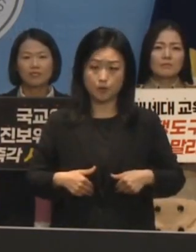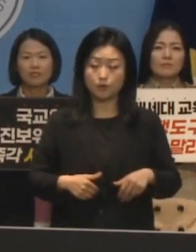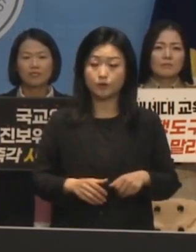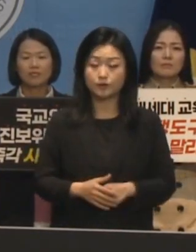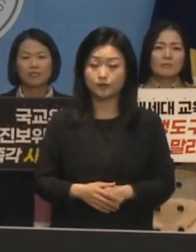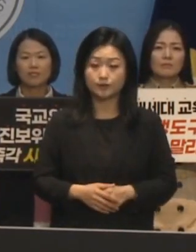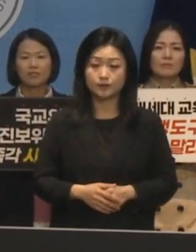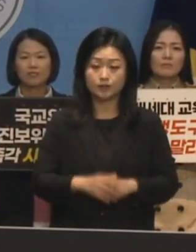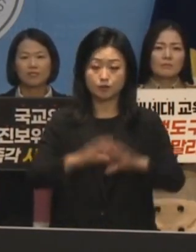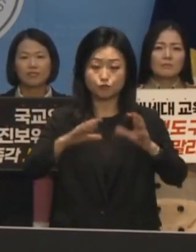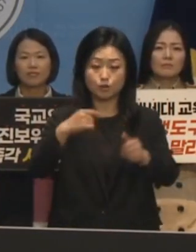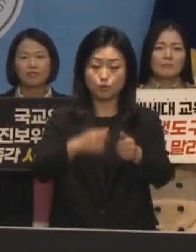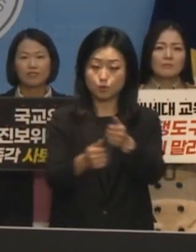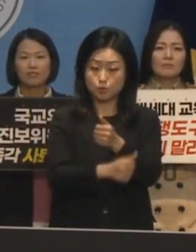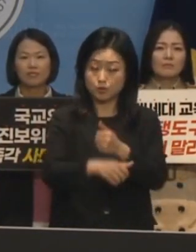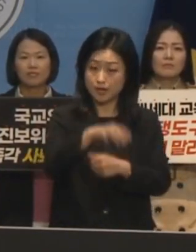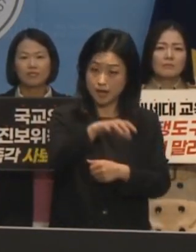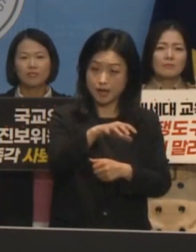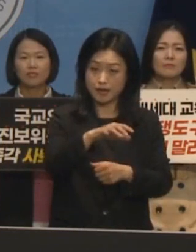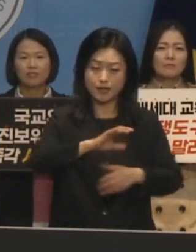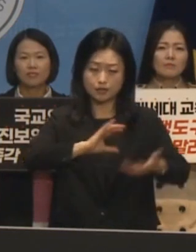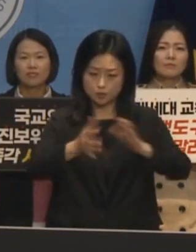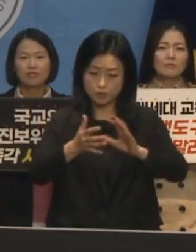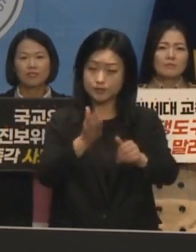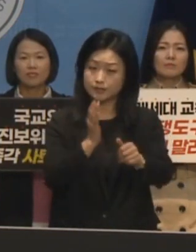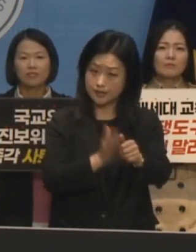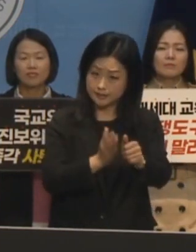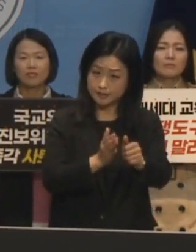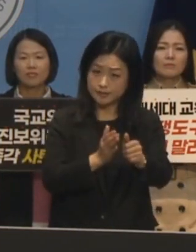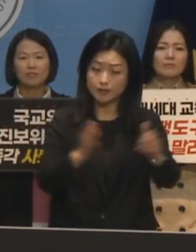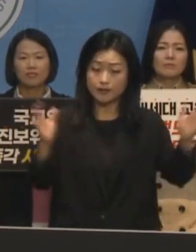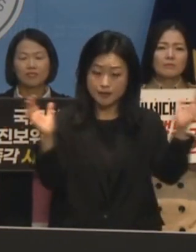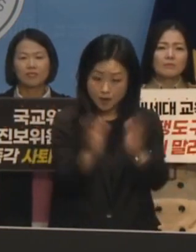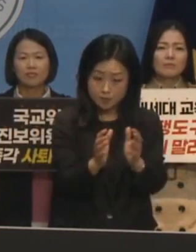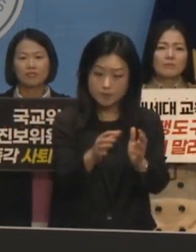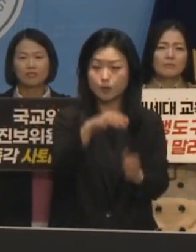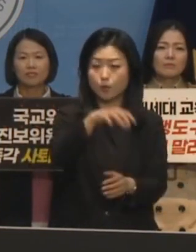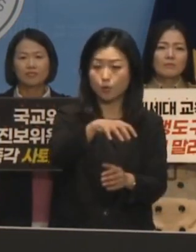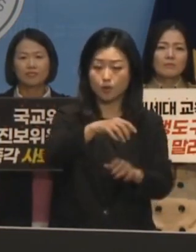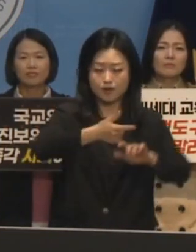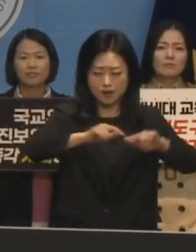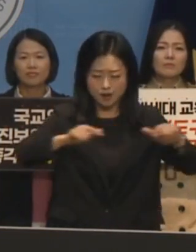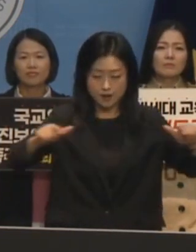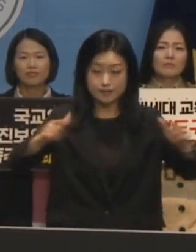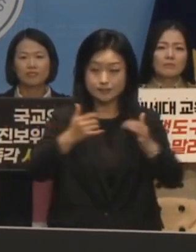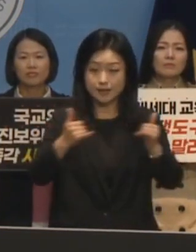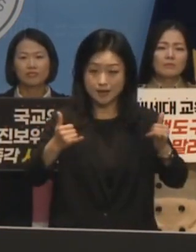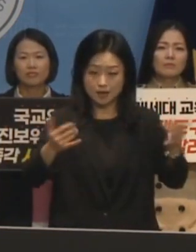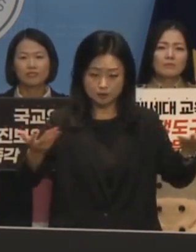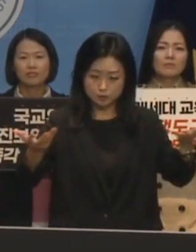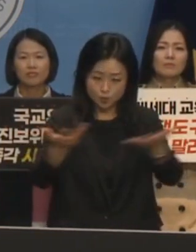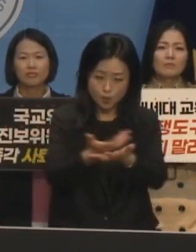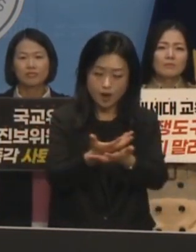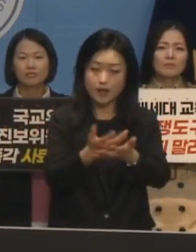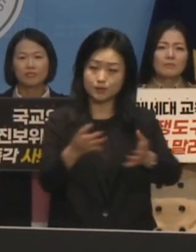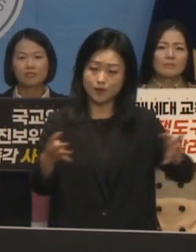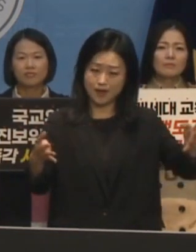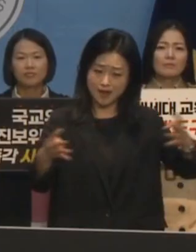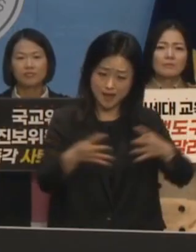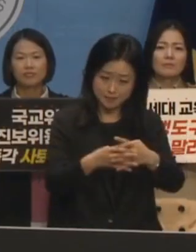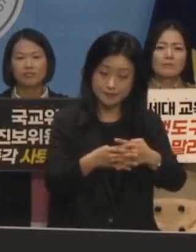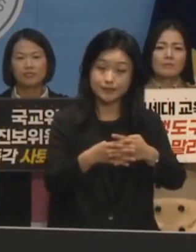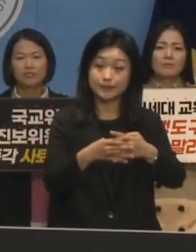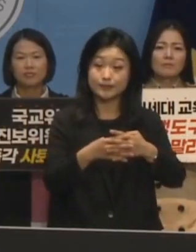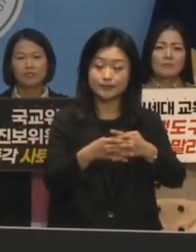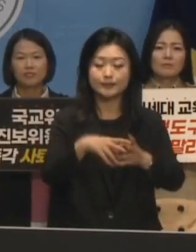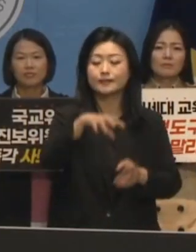국교위는 협의체로서 교육정책에 있어 다양한 사회 구성원 간의 합의를 어떻게 끌어내느냐에 따라